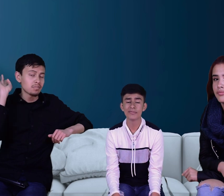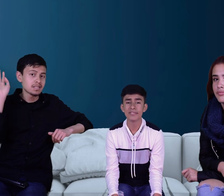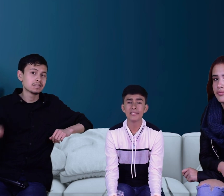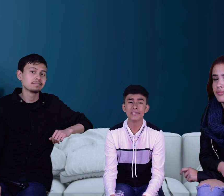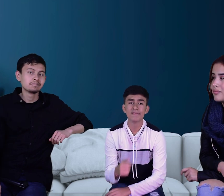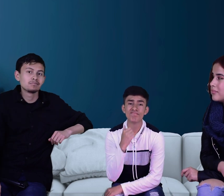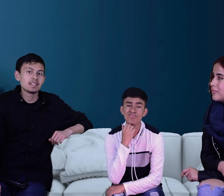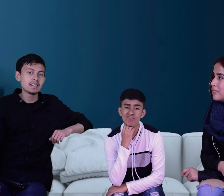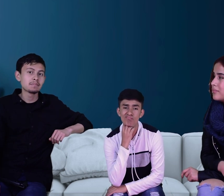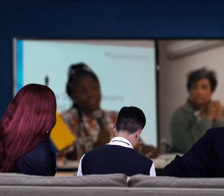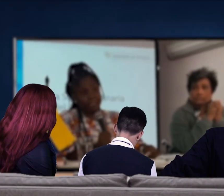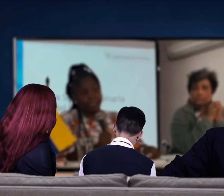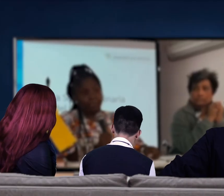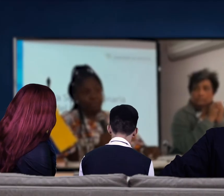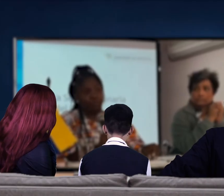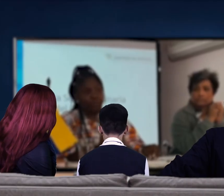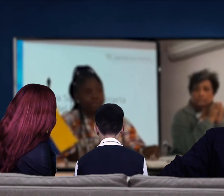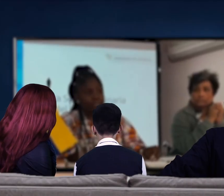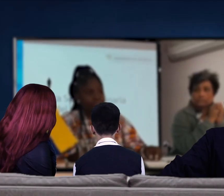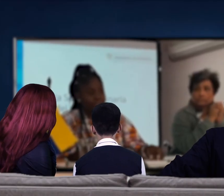bla bla bla bla bla bla bla bla bla bla